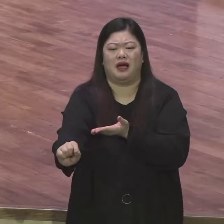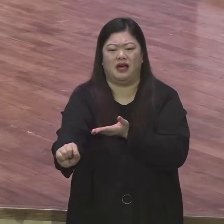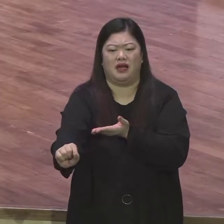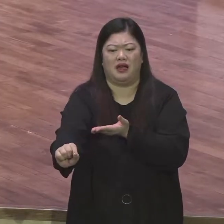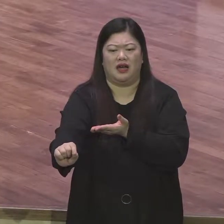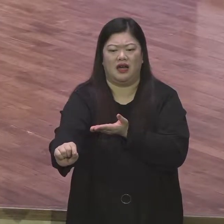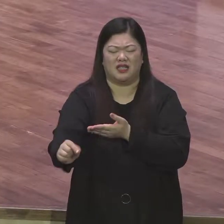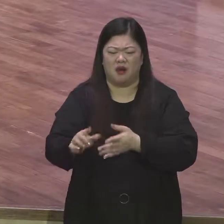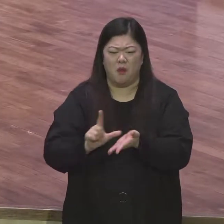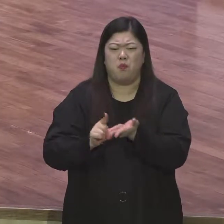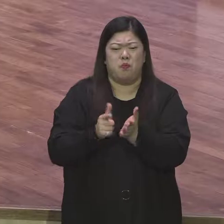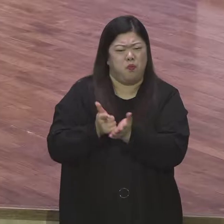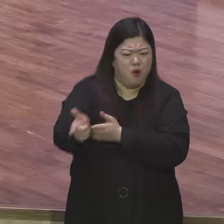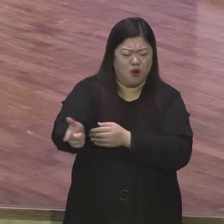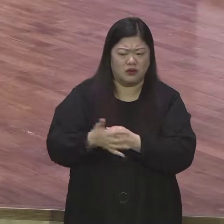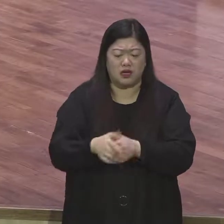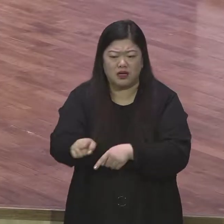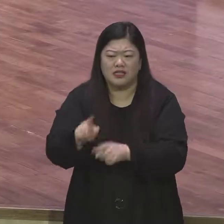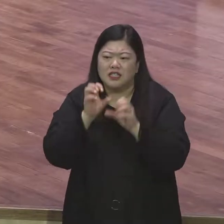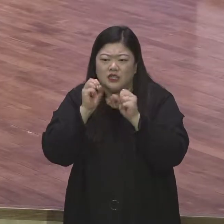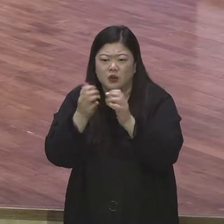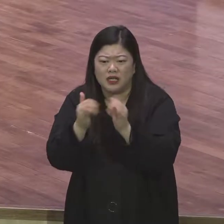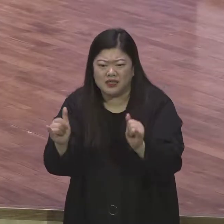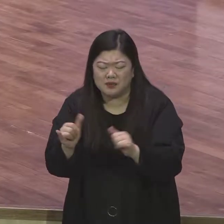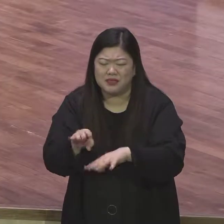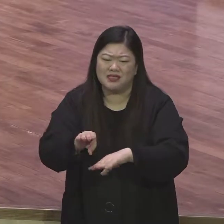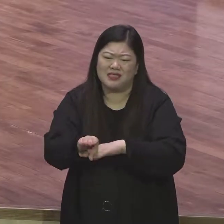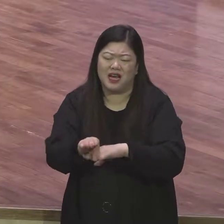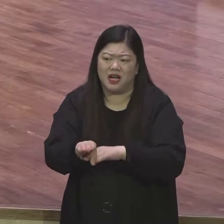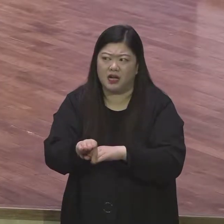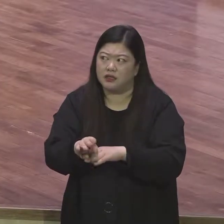덜덜덜 그리고 타니까 차가 고장나고 이러니까